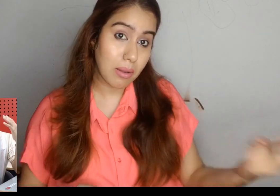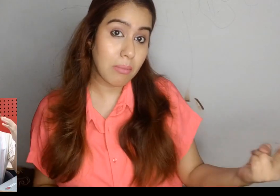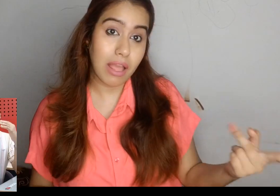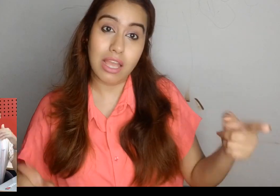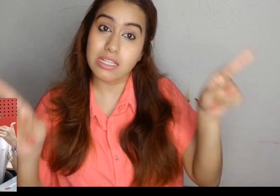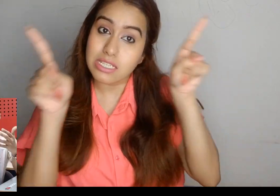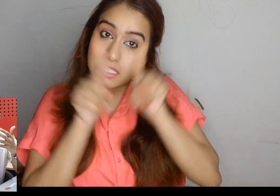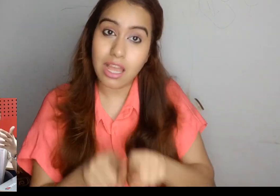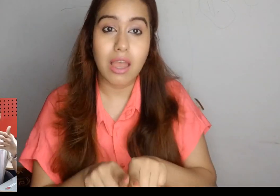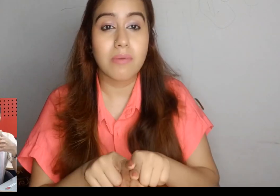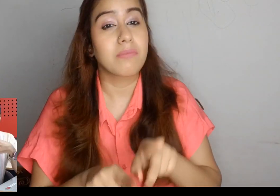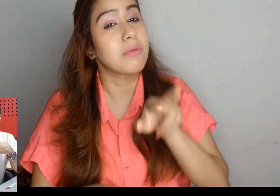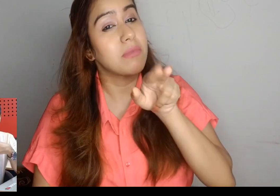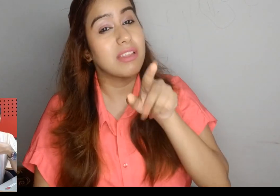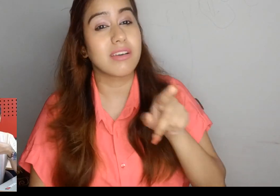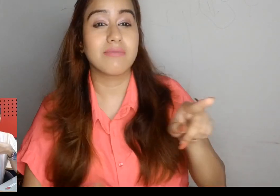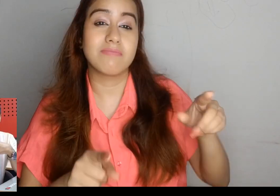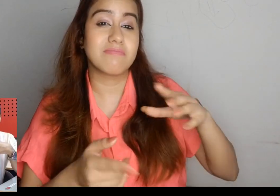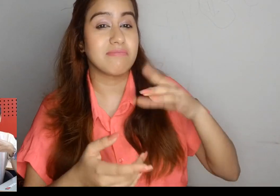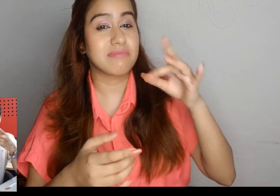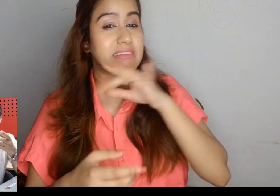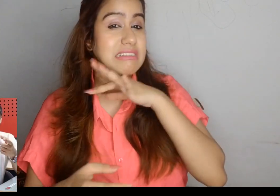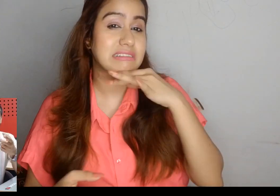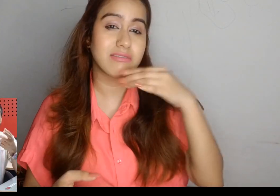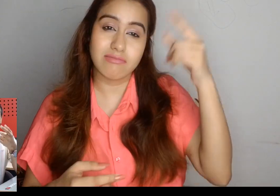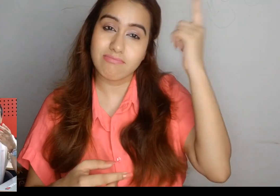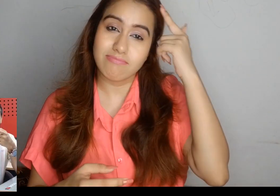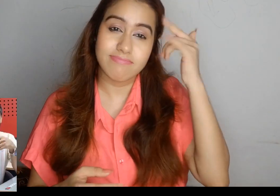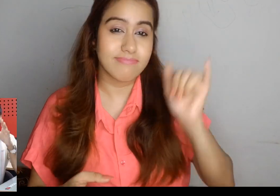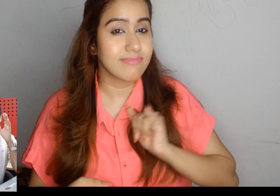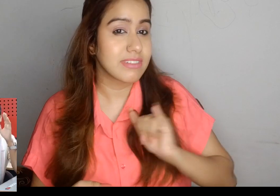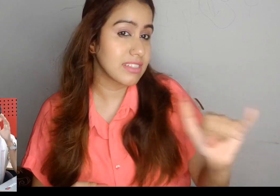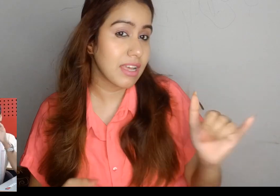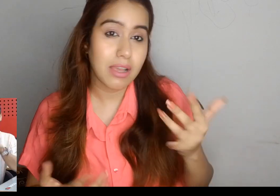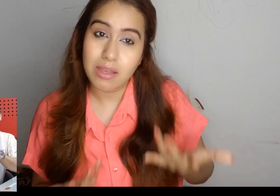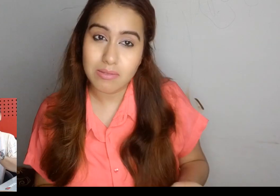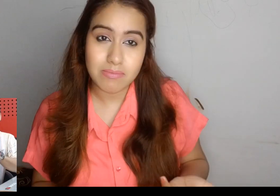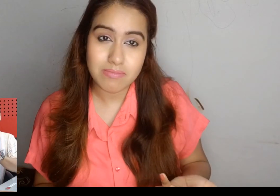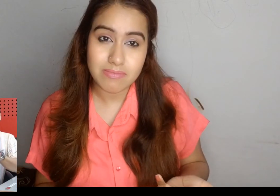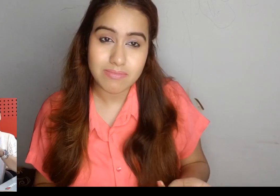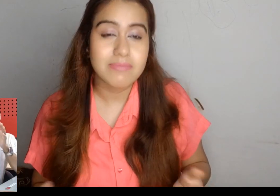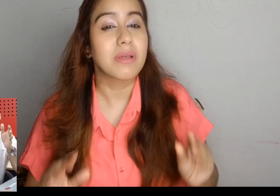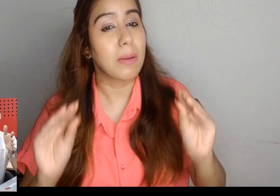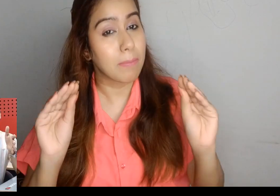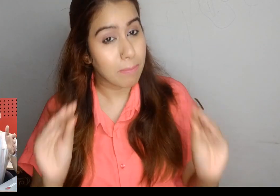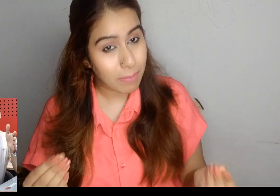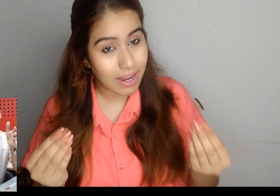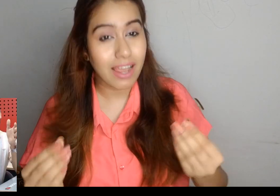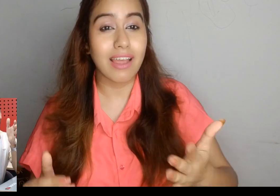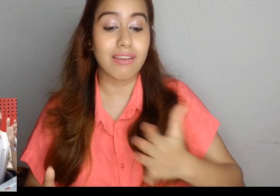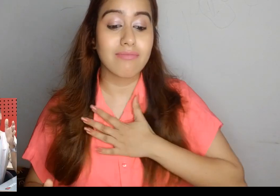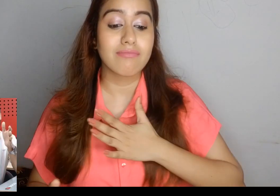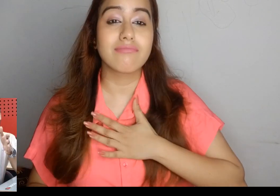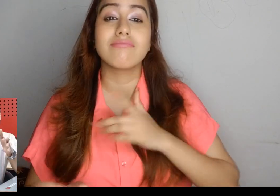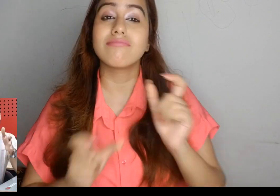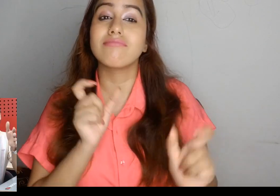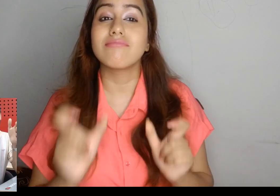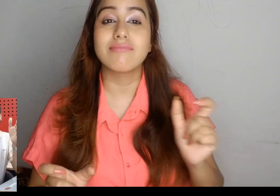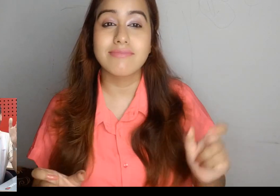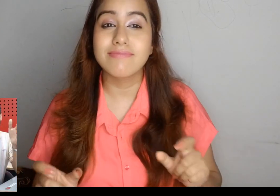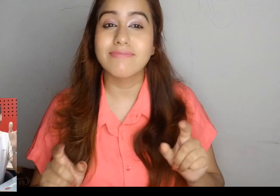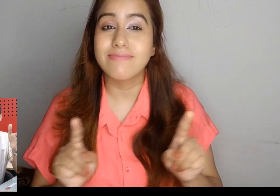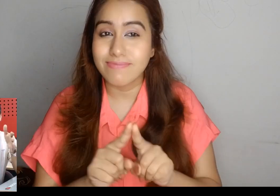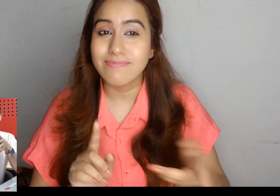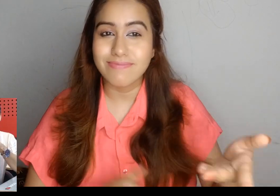भी रिएक्ट करना शुरू कर दिया तो हम इनका कचरा जो है अपने पास रख लेंगे, हम भी धीरे धीरे इंसान